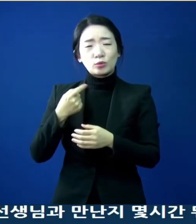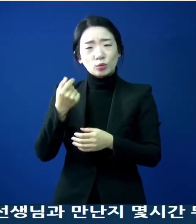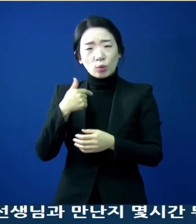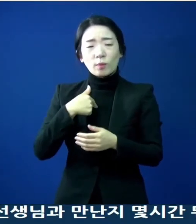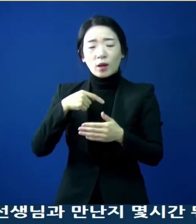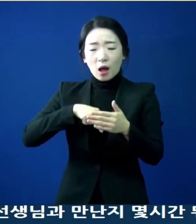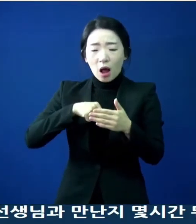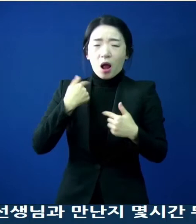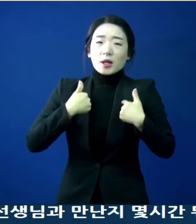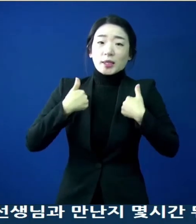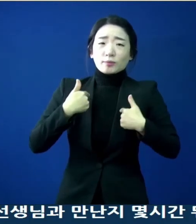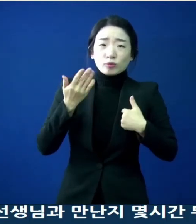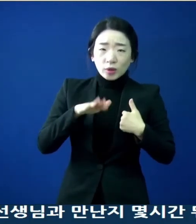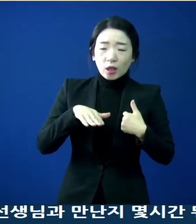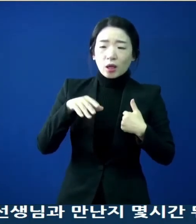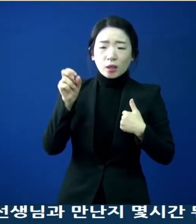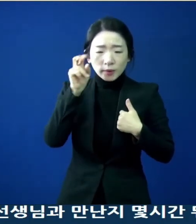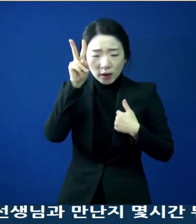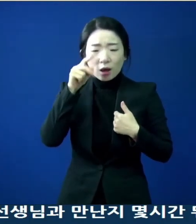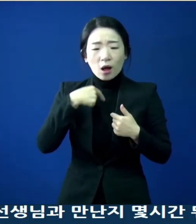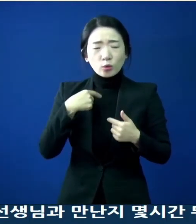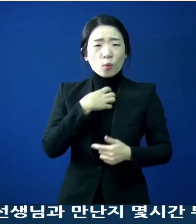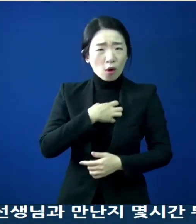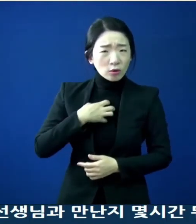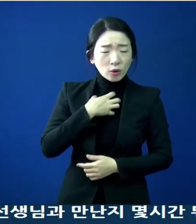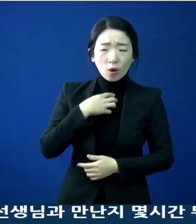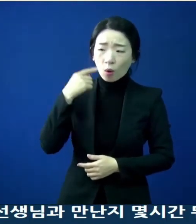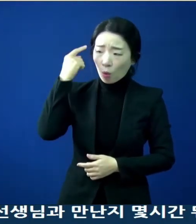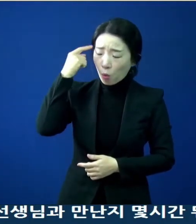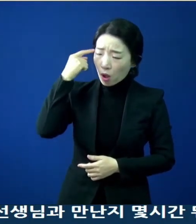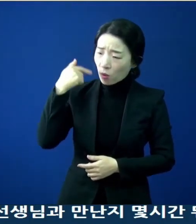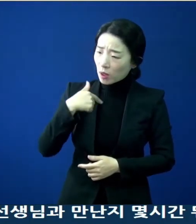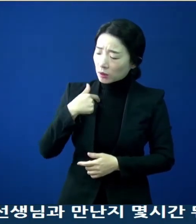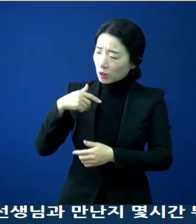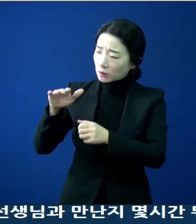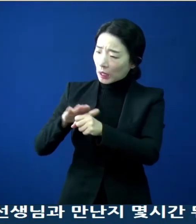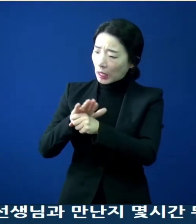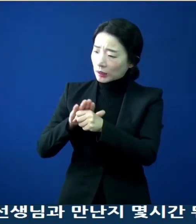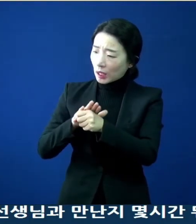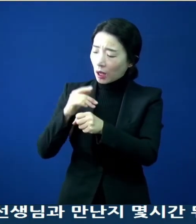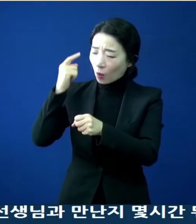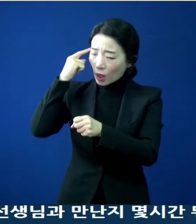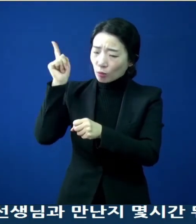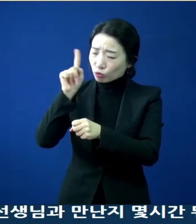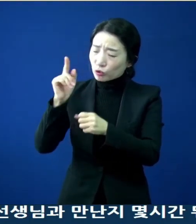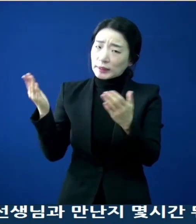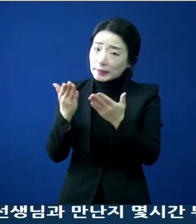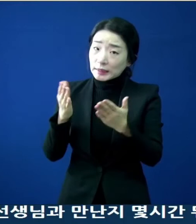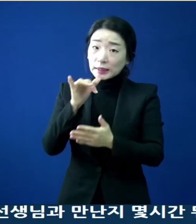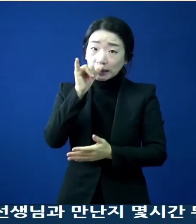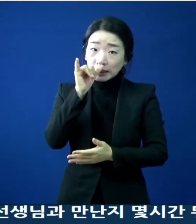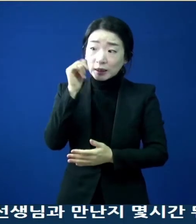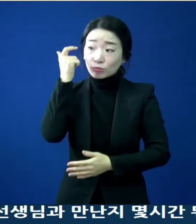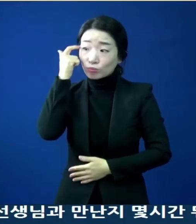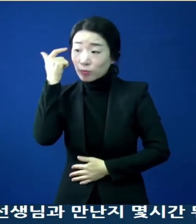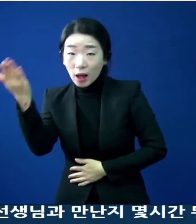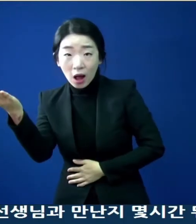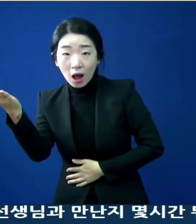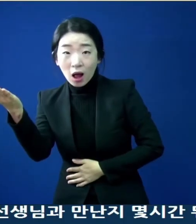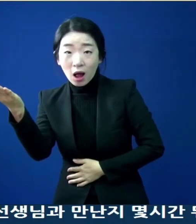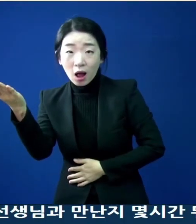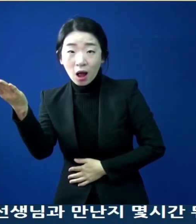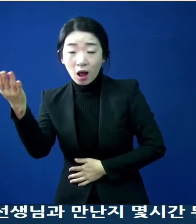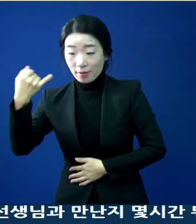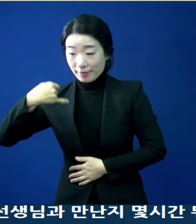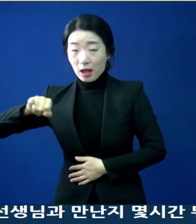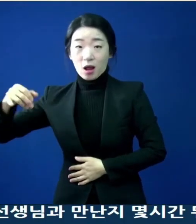생겼습니다. 갑자기 안 하던 안부를 묻는 거 보니까 그 얘한테 무슨 일이 생긴 거 아닌가 해가지고 너 혹시 무슨 일이 있니? 라고 물어봤는데 그다음에